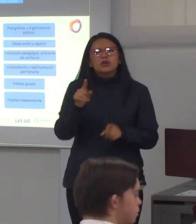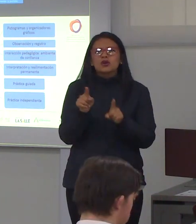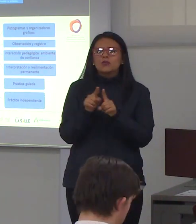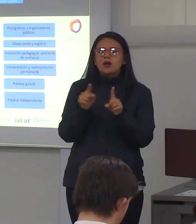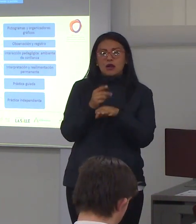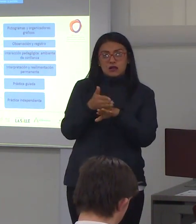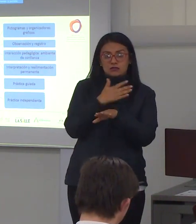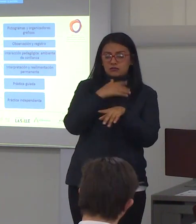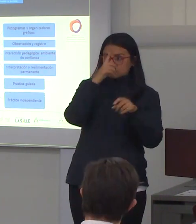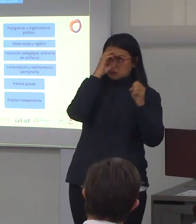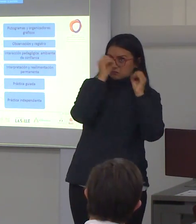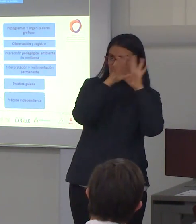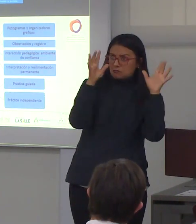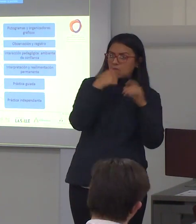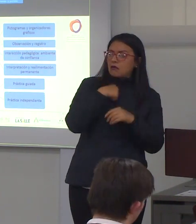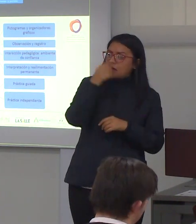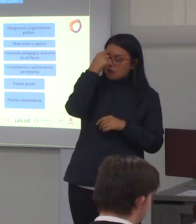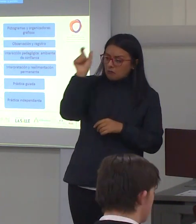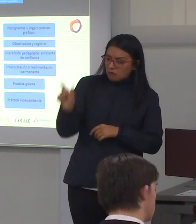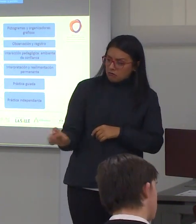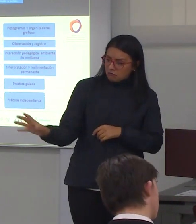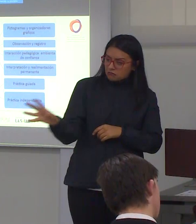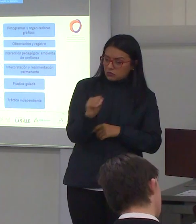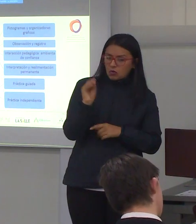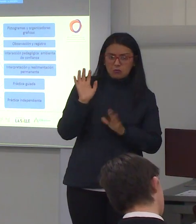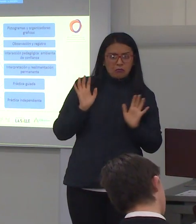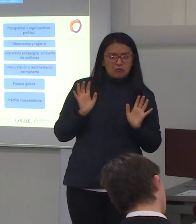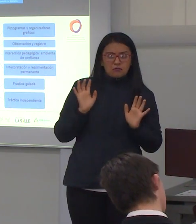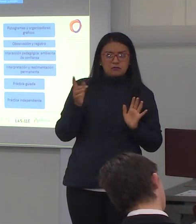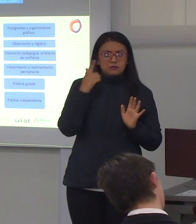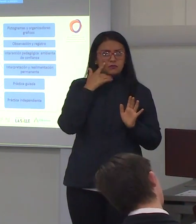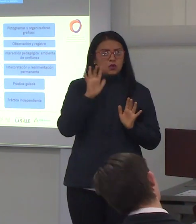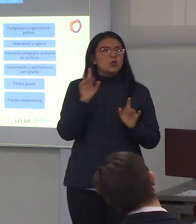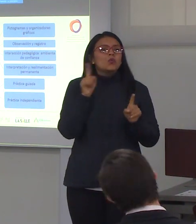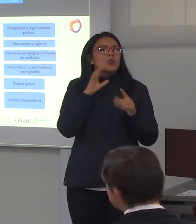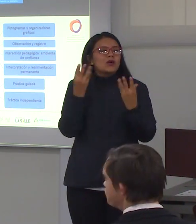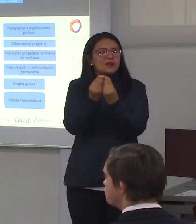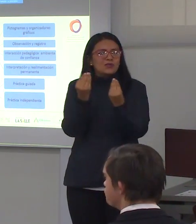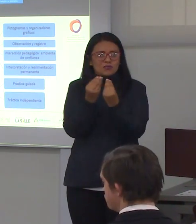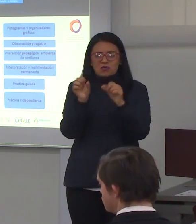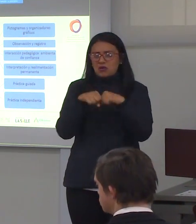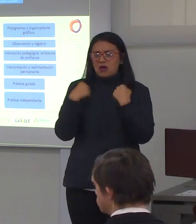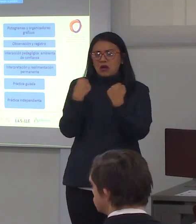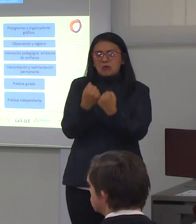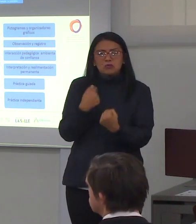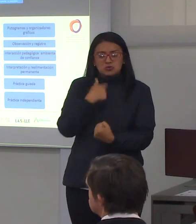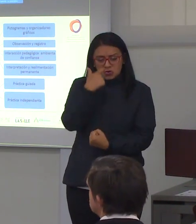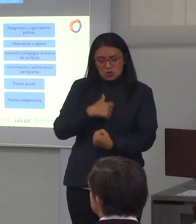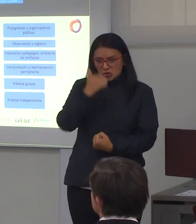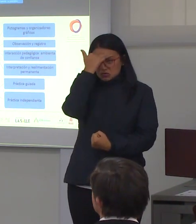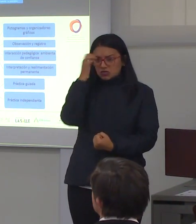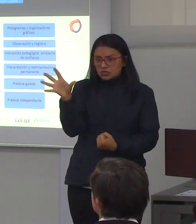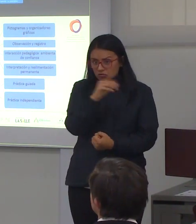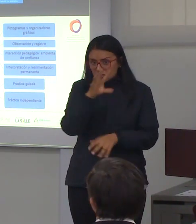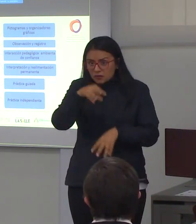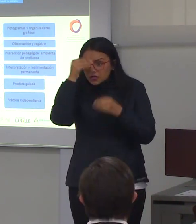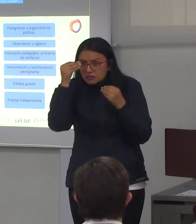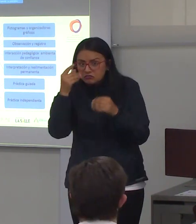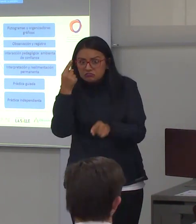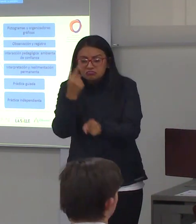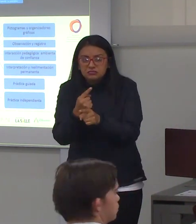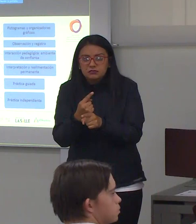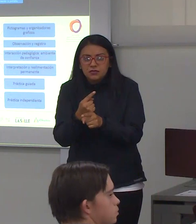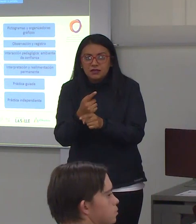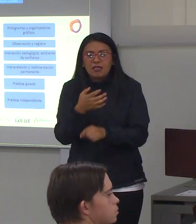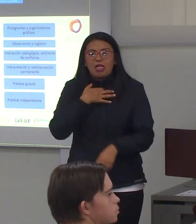del imaginario de pensar que todos, ¿cierto? Cuando tú tienes un grupo en el aula de clase y tú crees que todos aprendieron y sólo